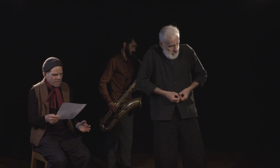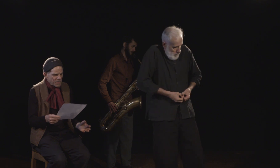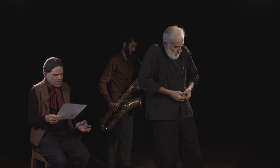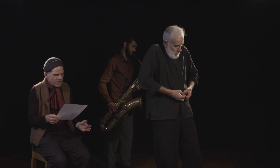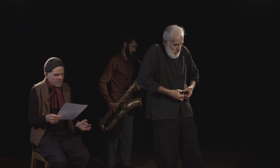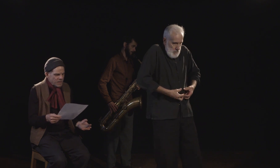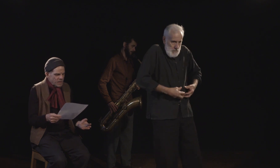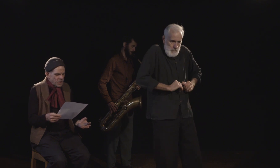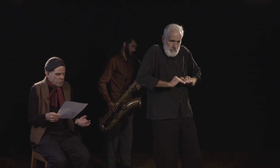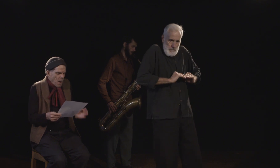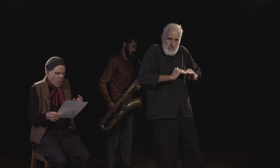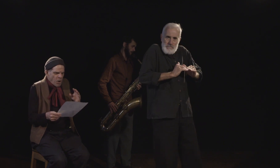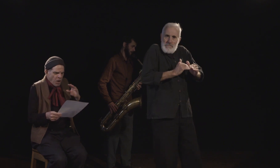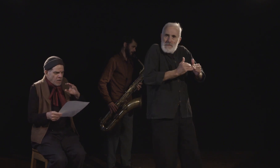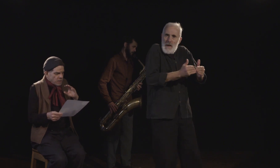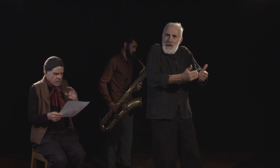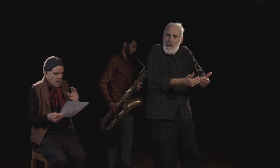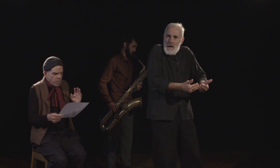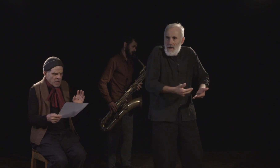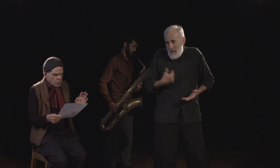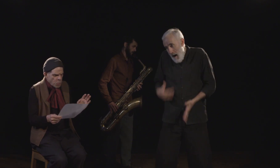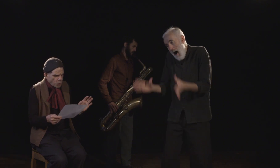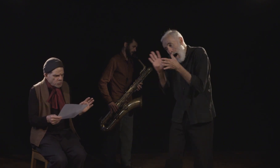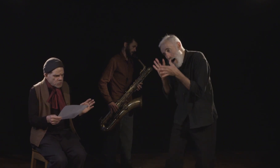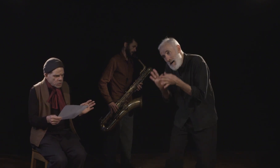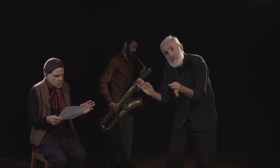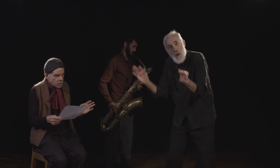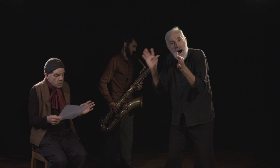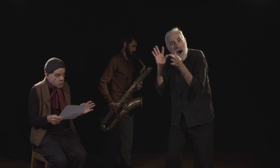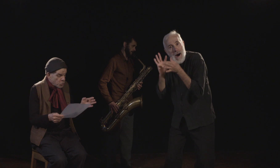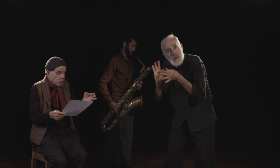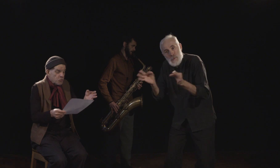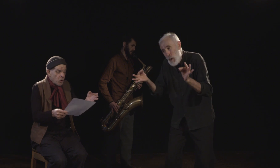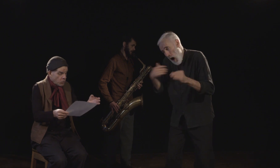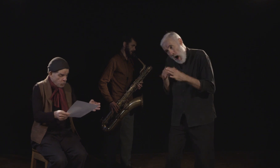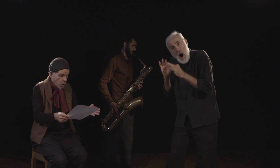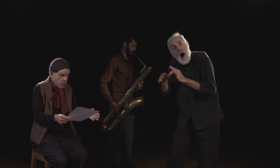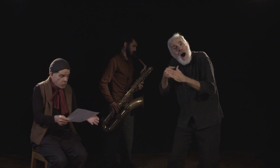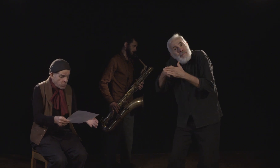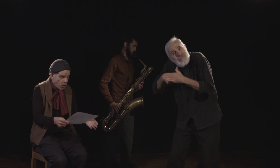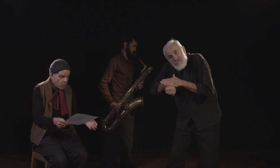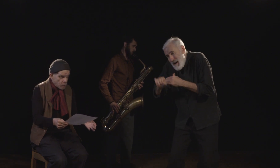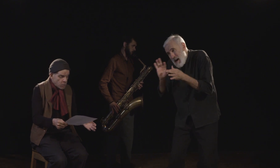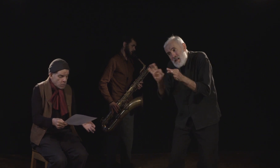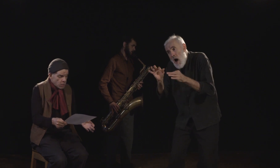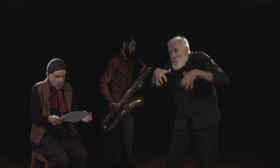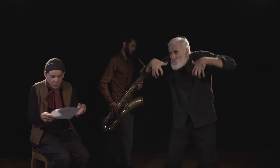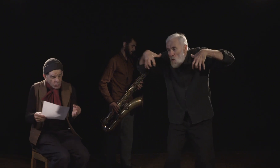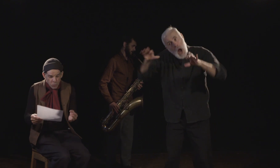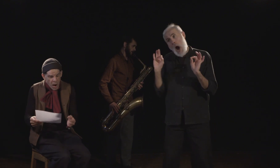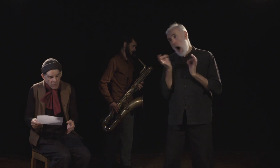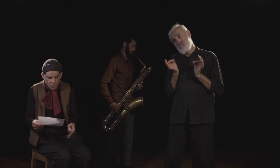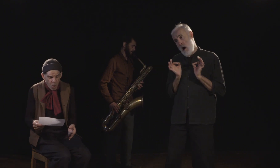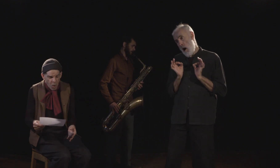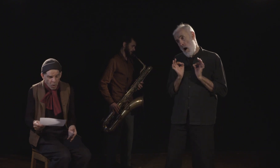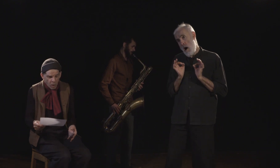histoires, lui apprendre qu'il n'y a pas de monstre, juste le noir dedans et puis